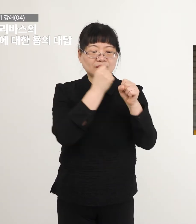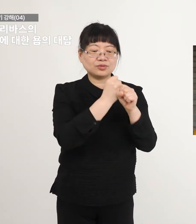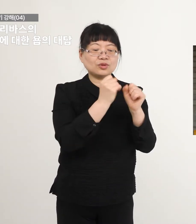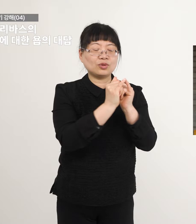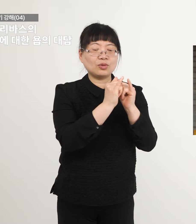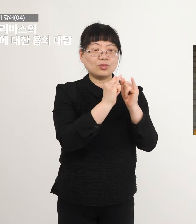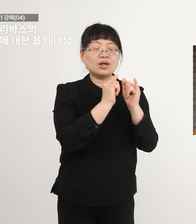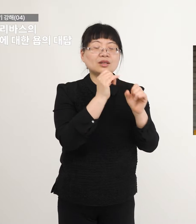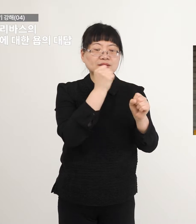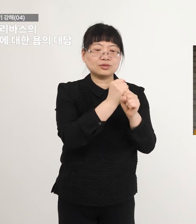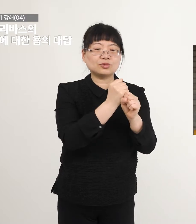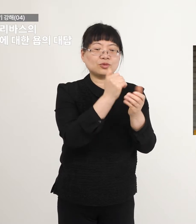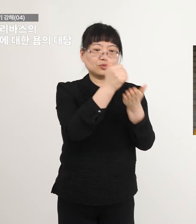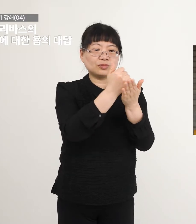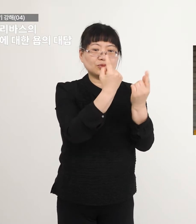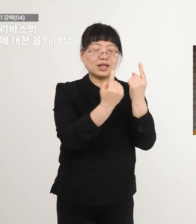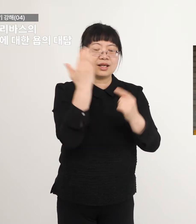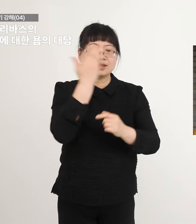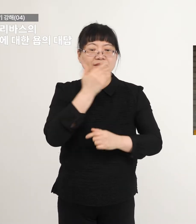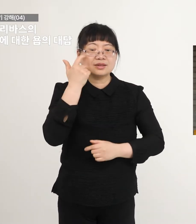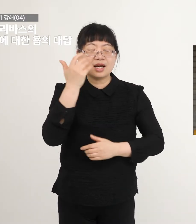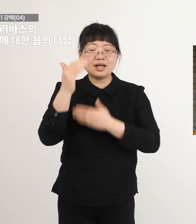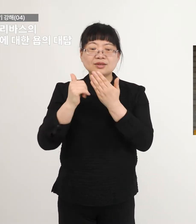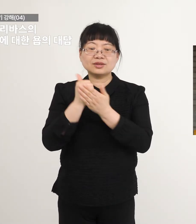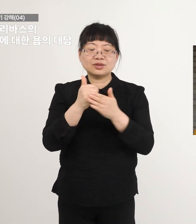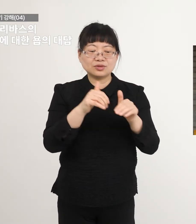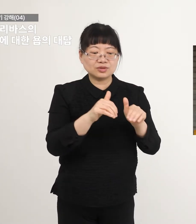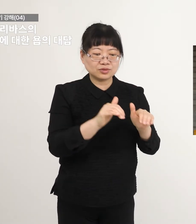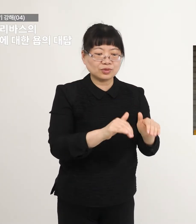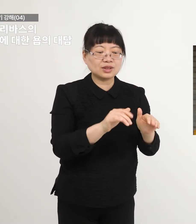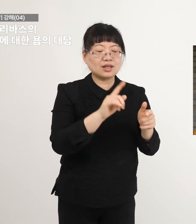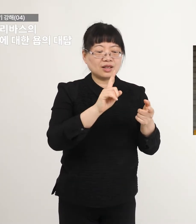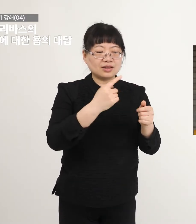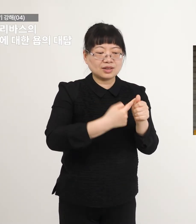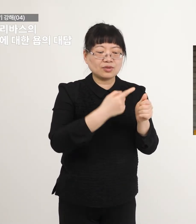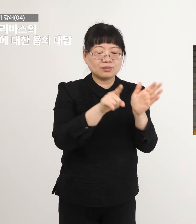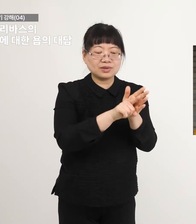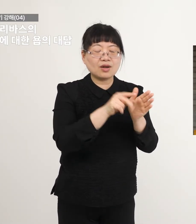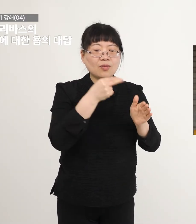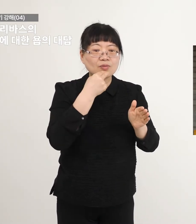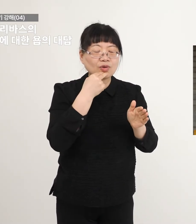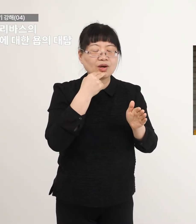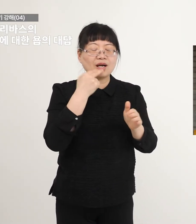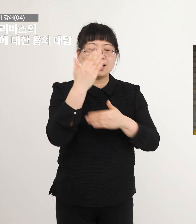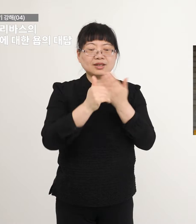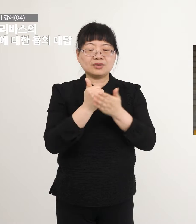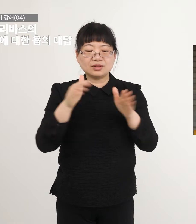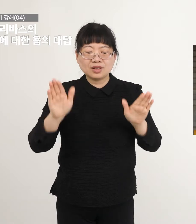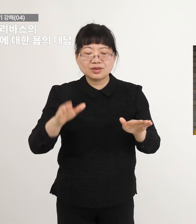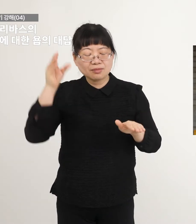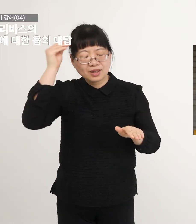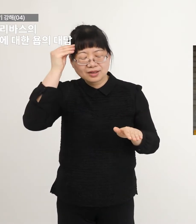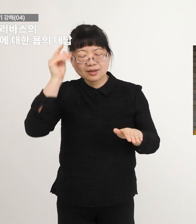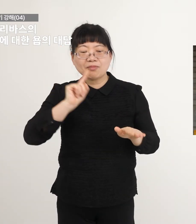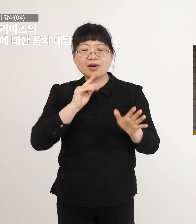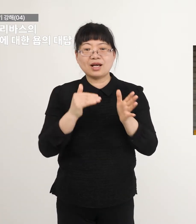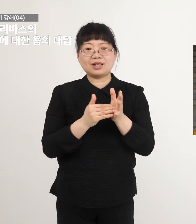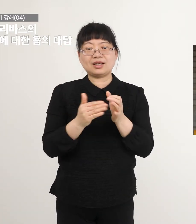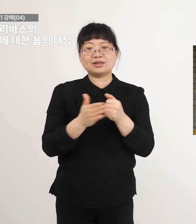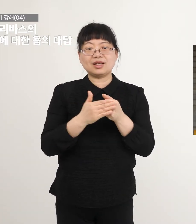이보다 깨끗하겠느냐? 하나님은 그의 종이라도 그대로 믿지 아니하시며 그의 천사라도 밀어나다